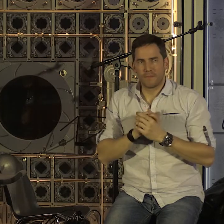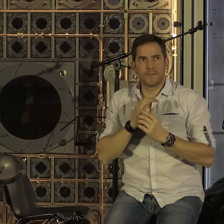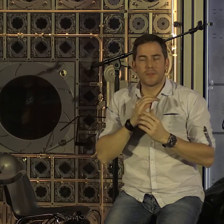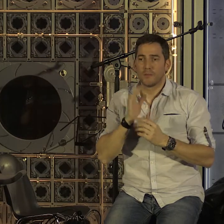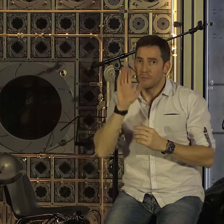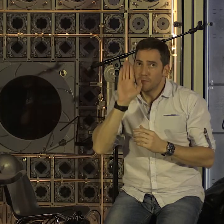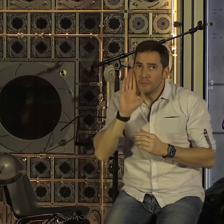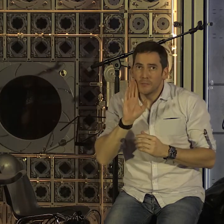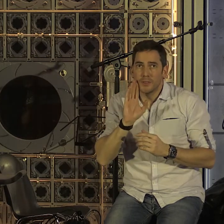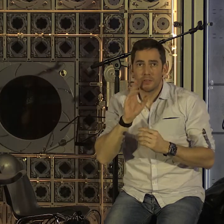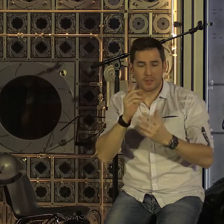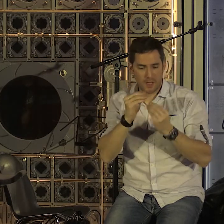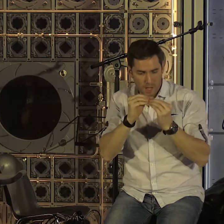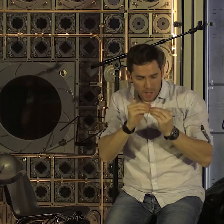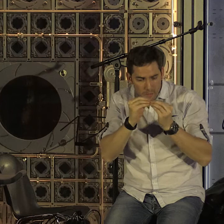entrepreneurs